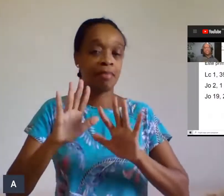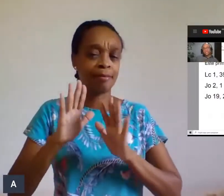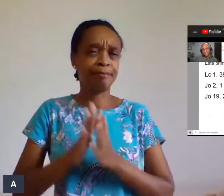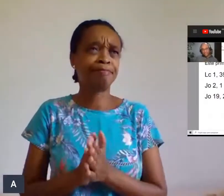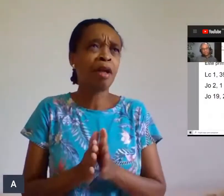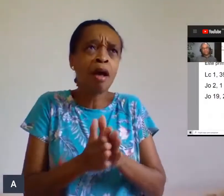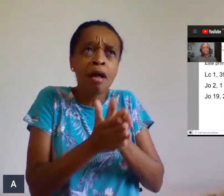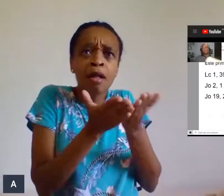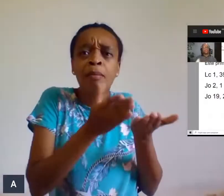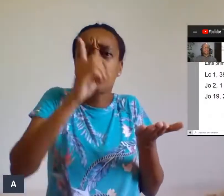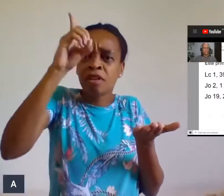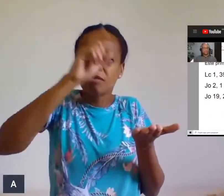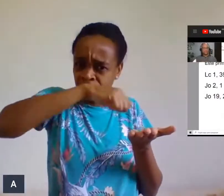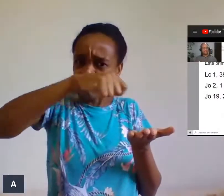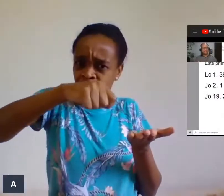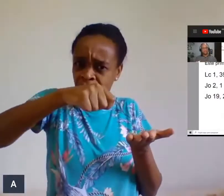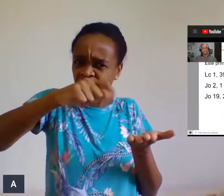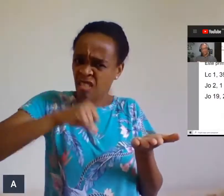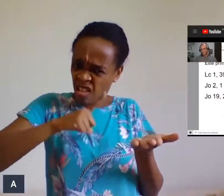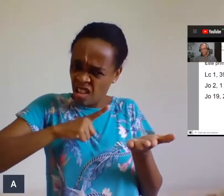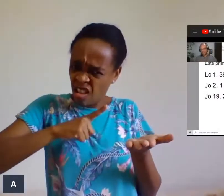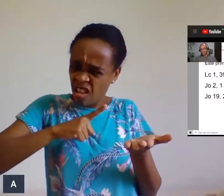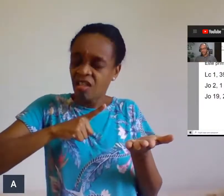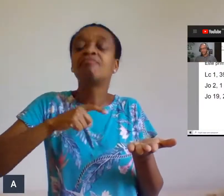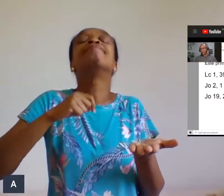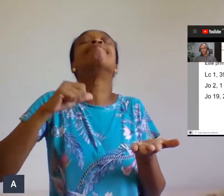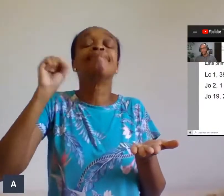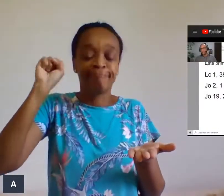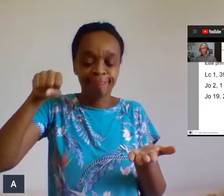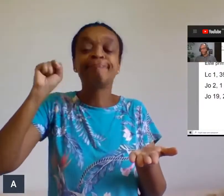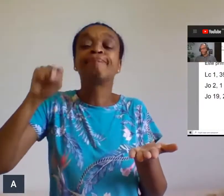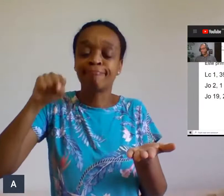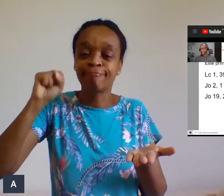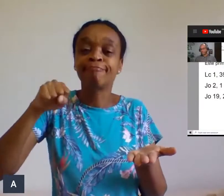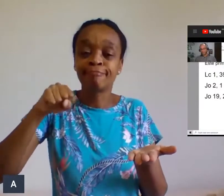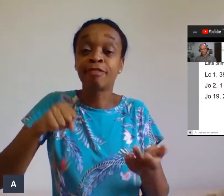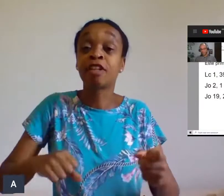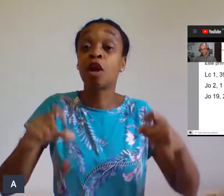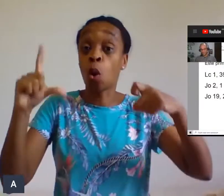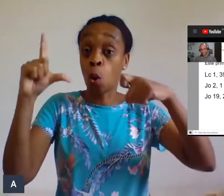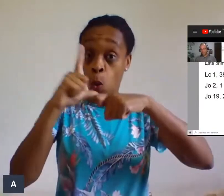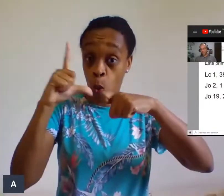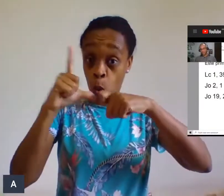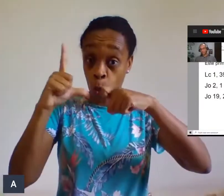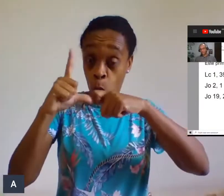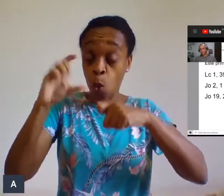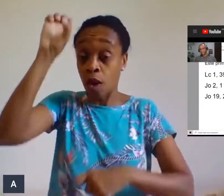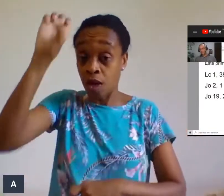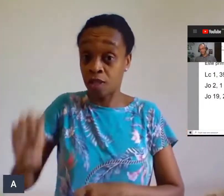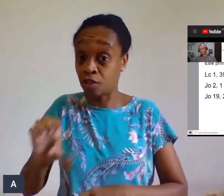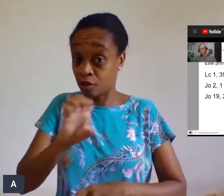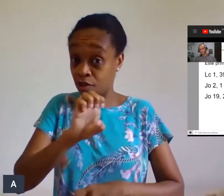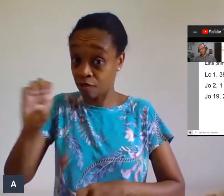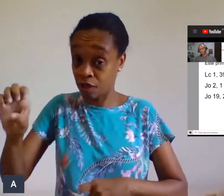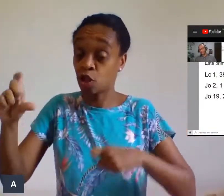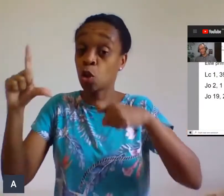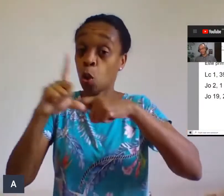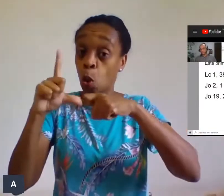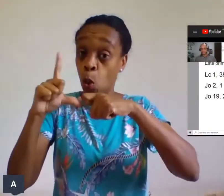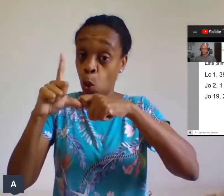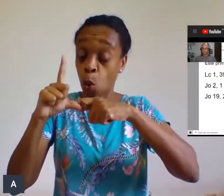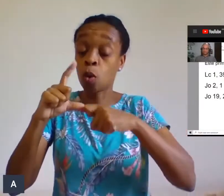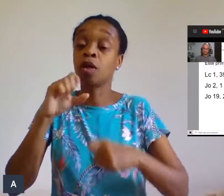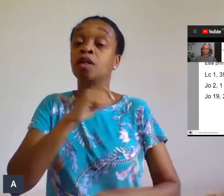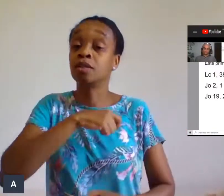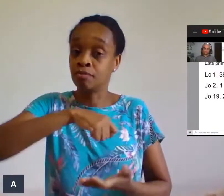Bíblia? Sim, está na Bíblia. Estamos em Lucas, o Evangelho de Lucas. Vamos